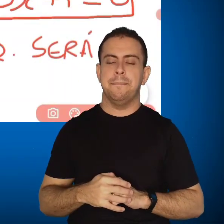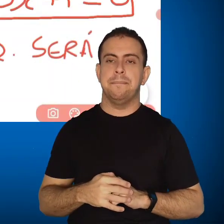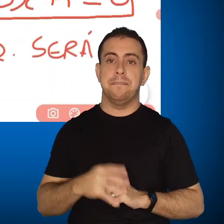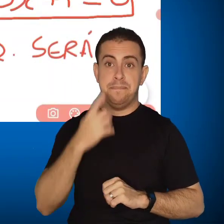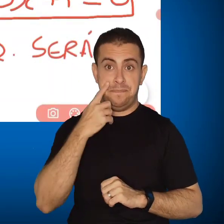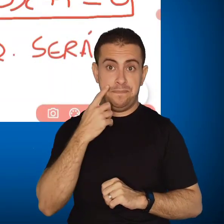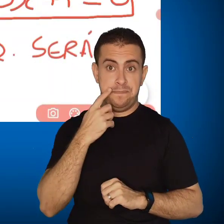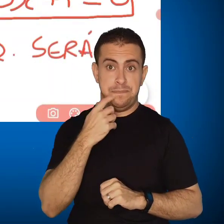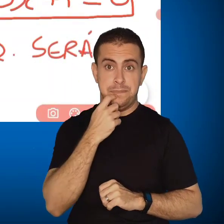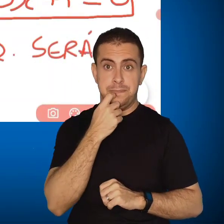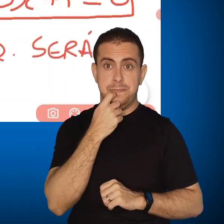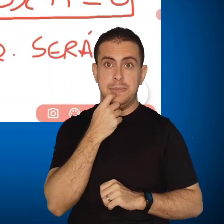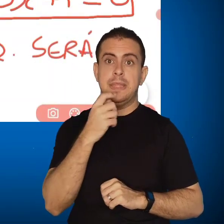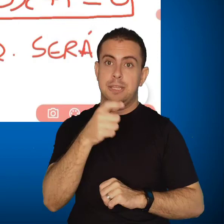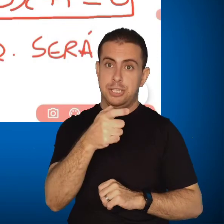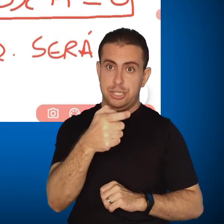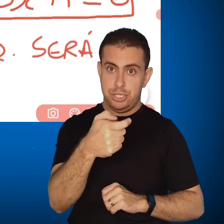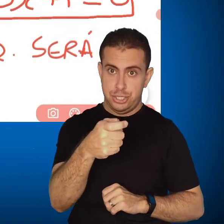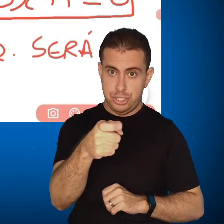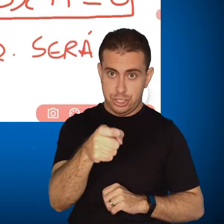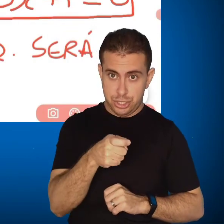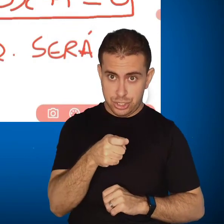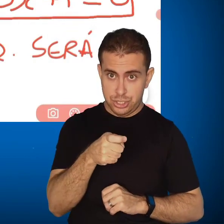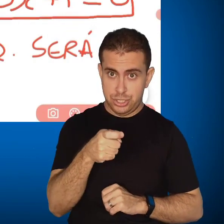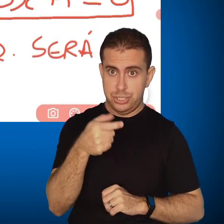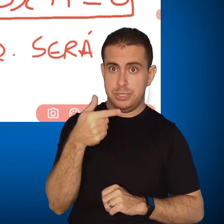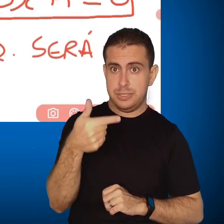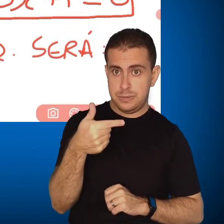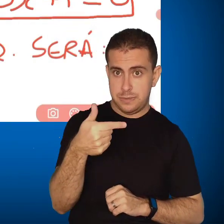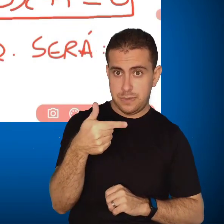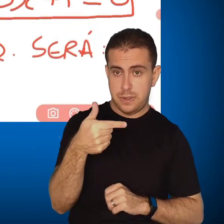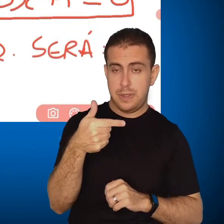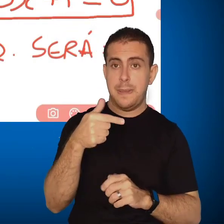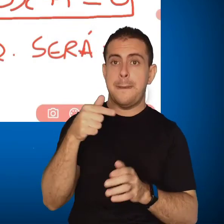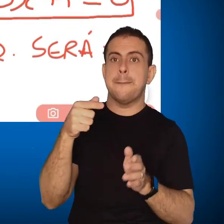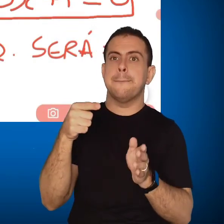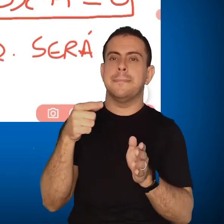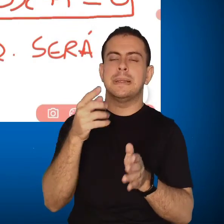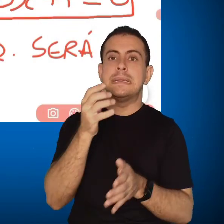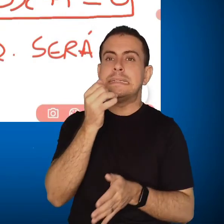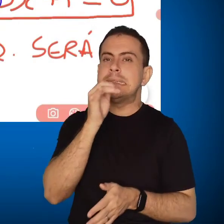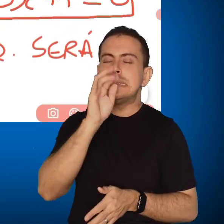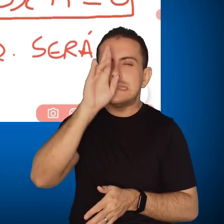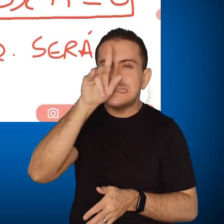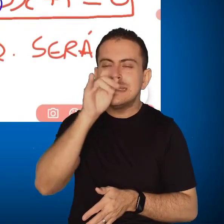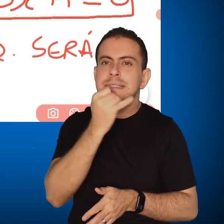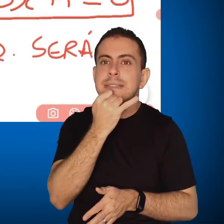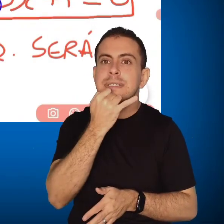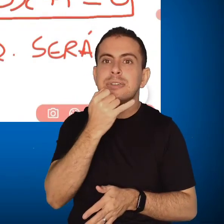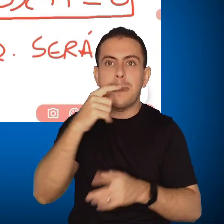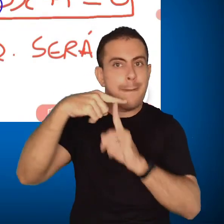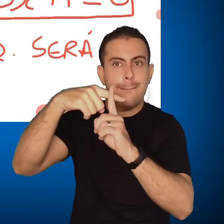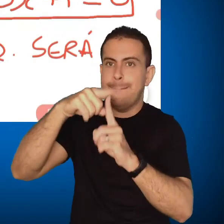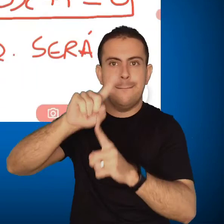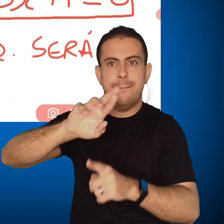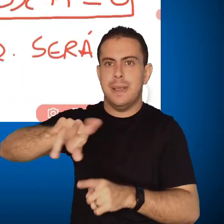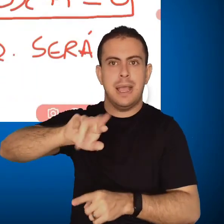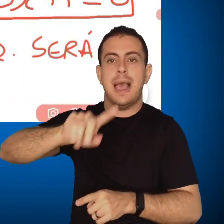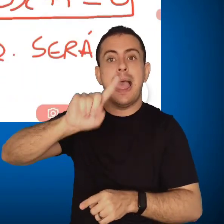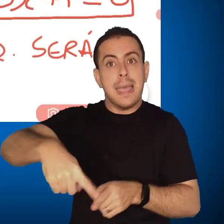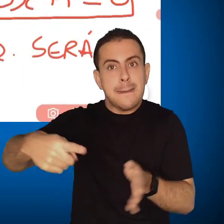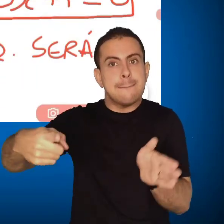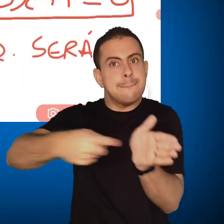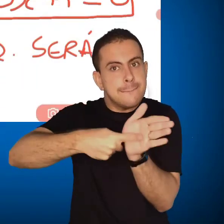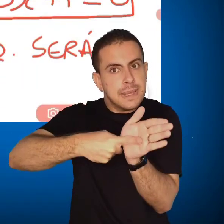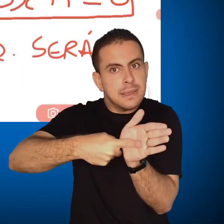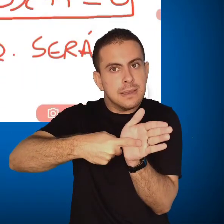vamos lá, x ao quadrado, menos aqui, desculpa, eu errei, menos sx, viu, galera? Agora eu